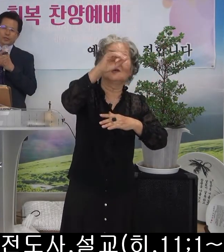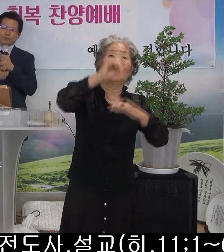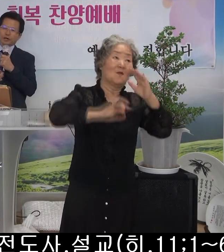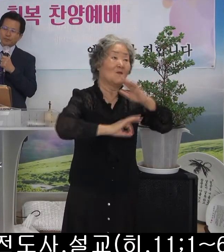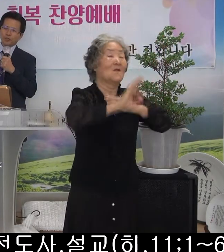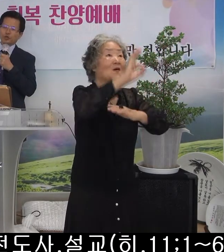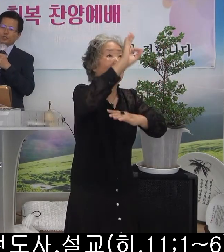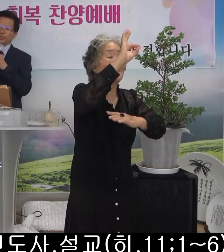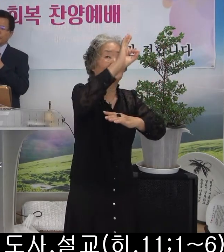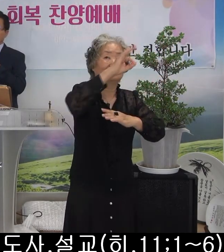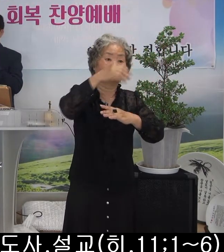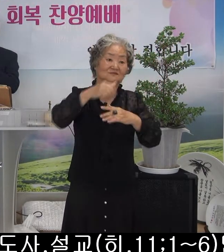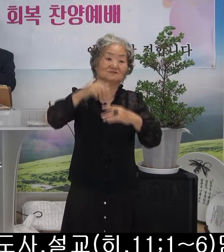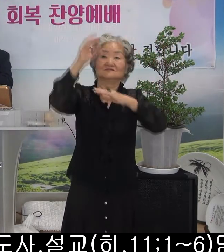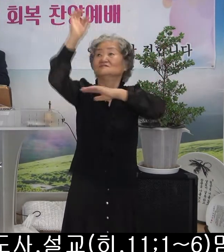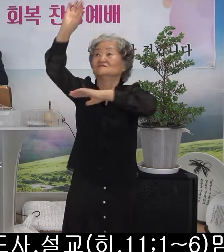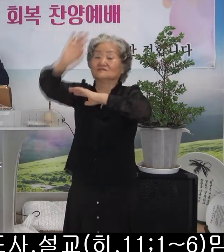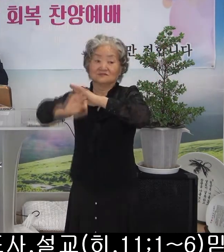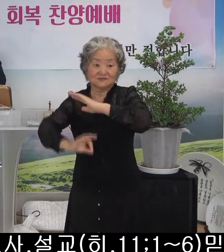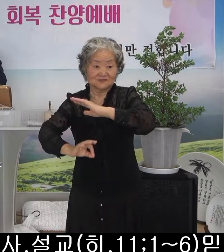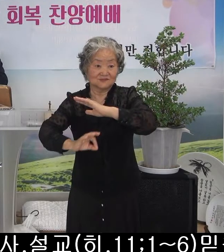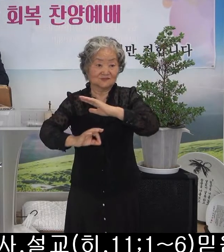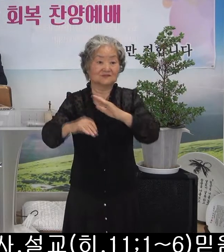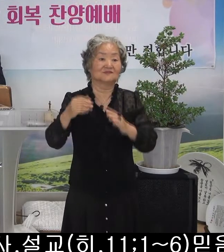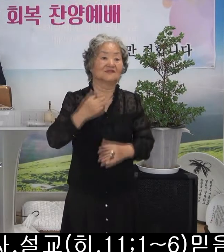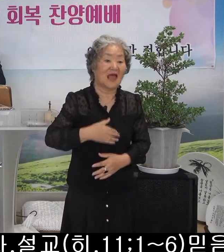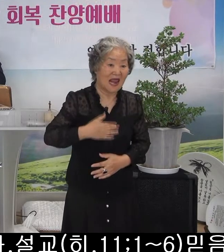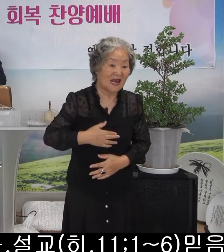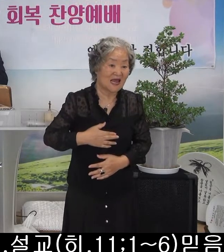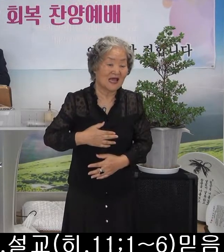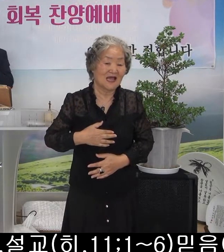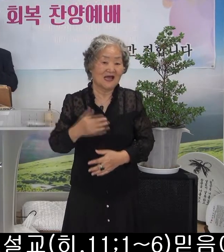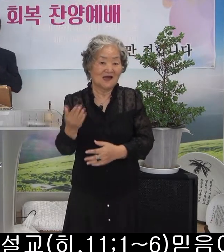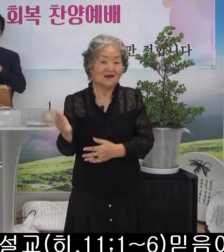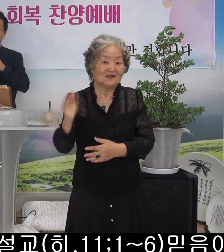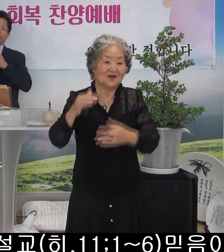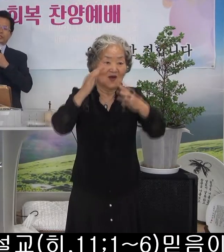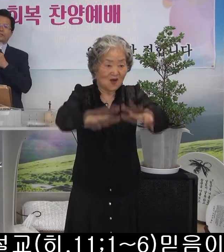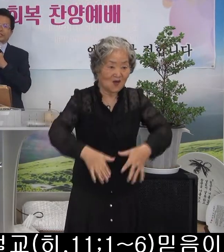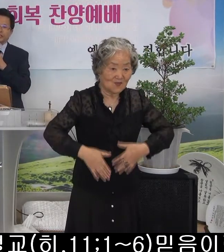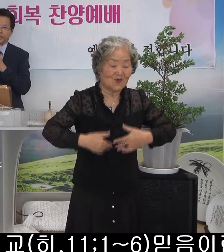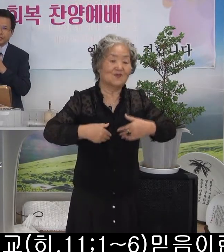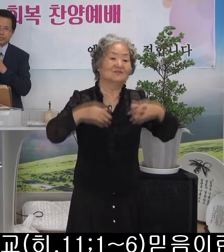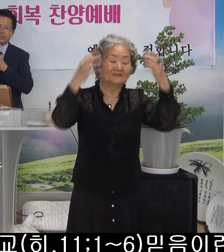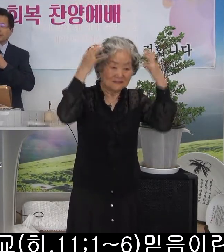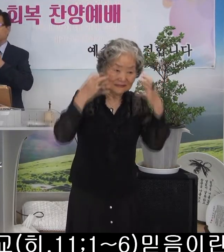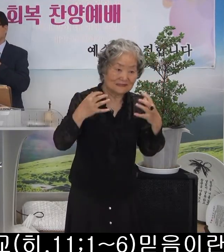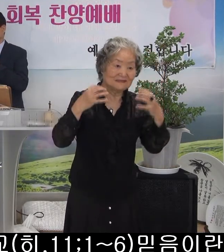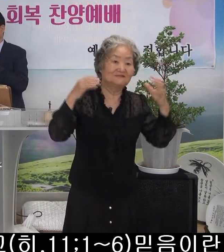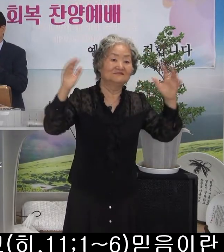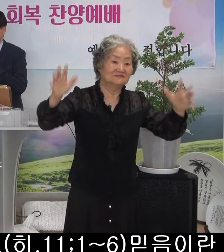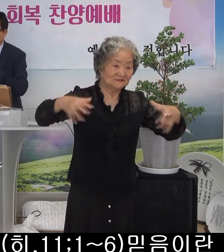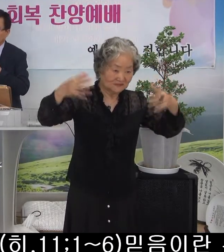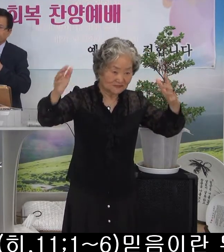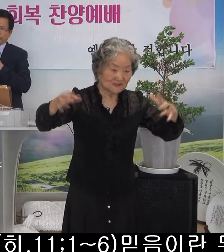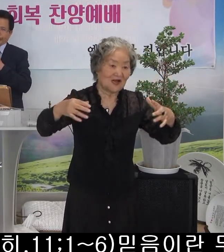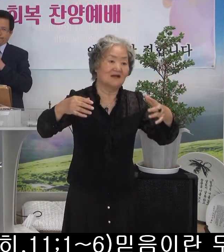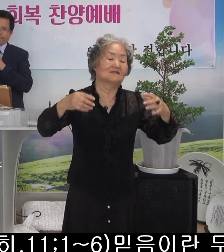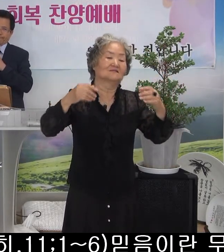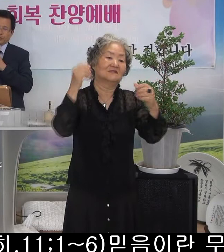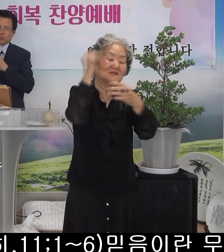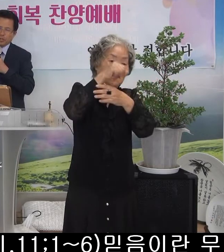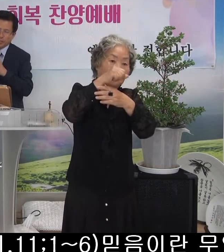봄이 되면 만물이 소생을 하고 또 이 장마철에는 비가 내리고 가을에는 모든 열매들이 맺힌다라는 거 다 이렇게 믿고